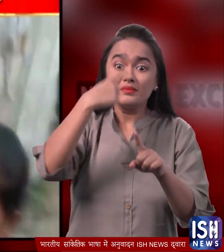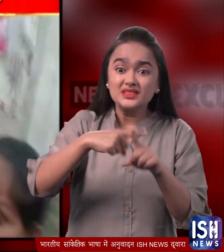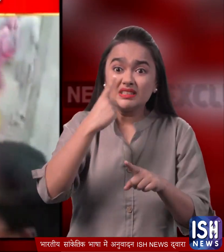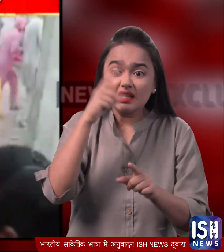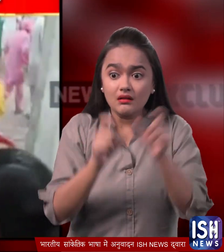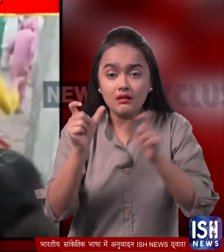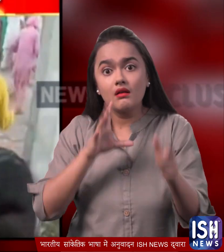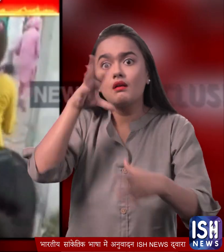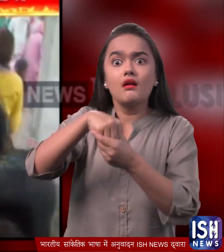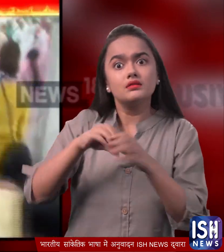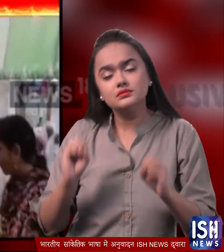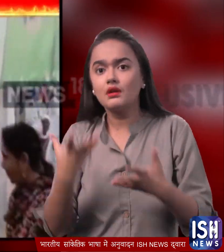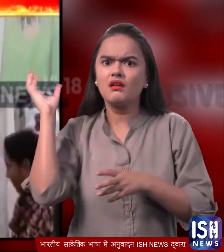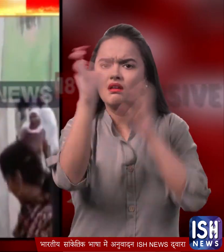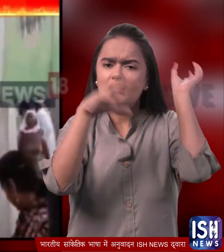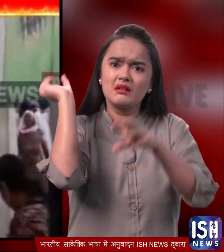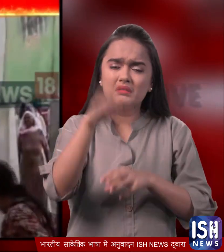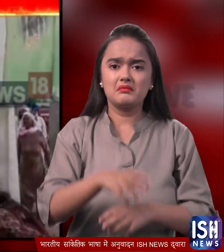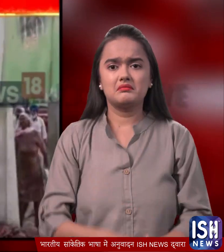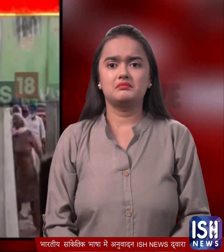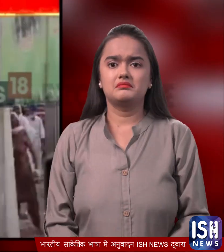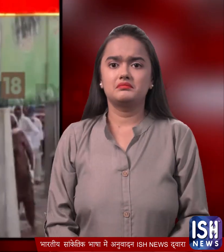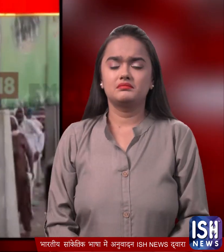भी पथराव करने वालों का साथ देती दिखीं।